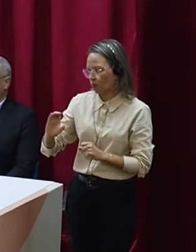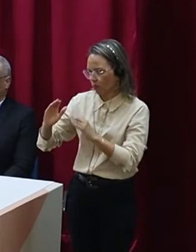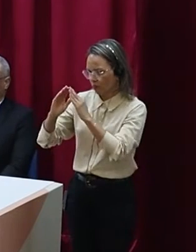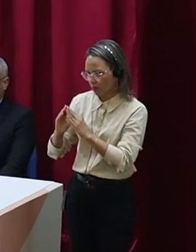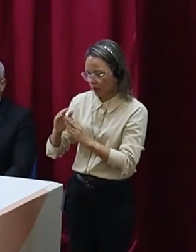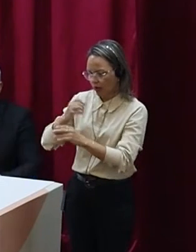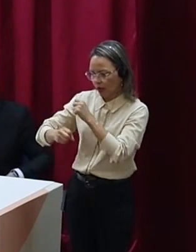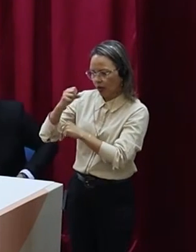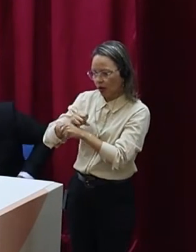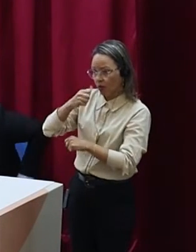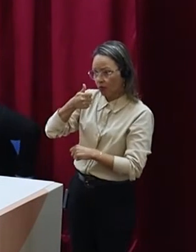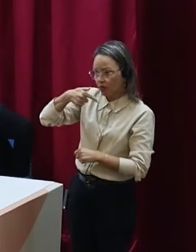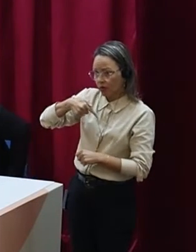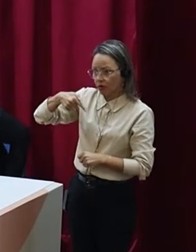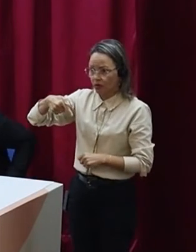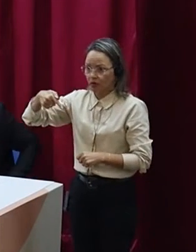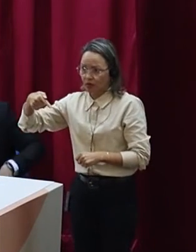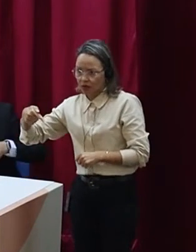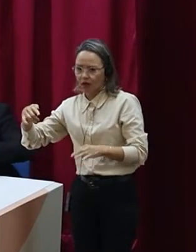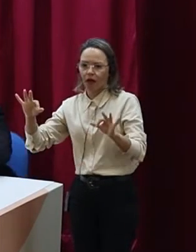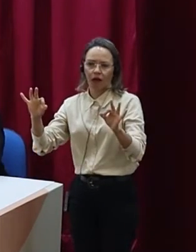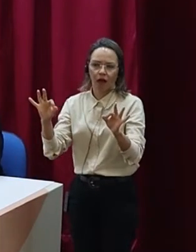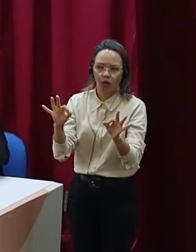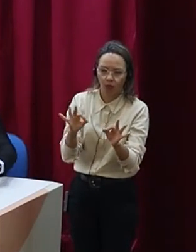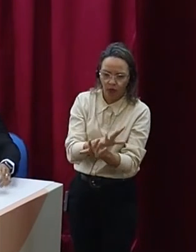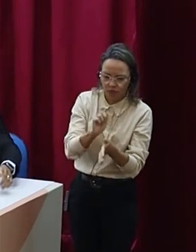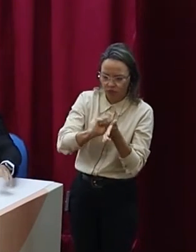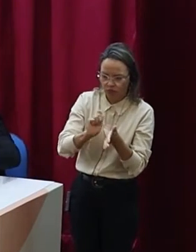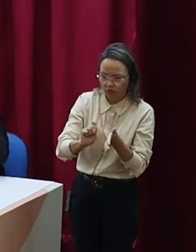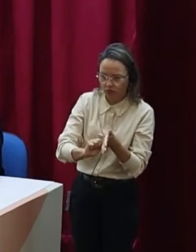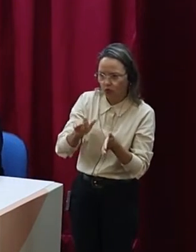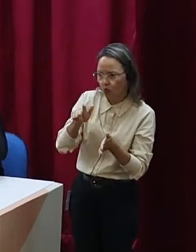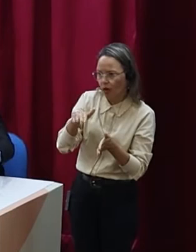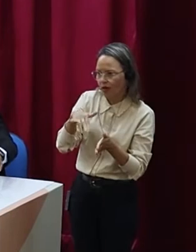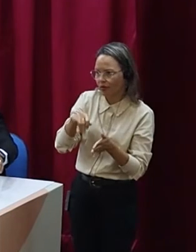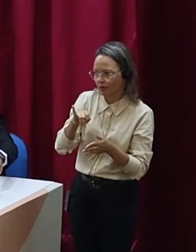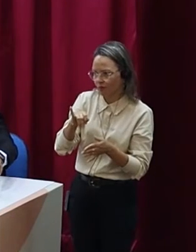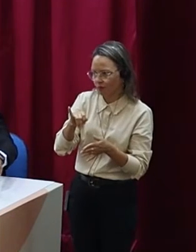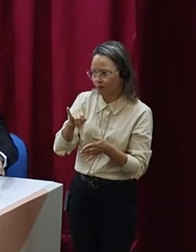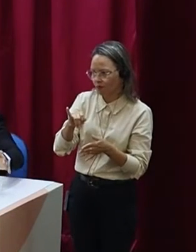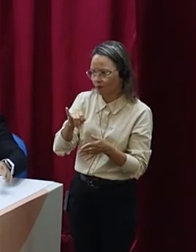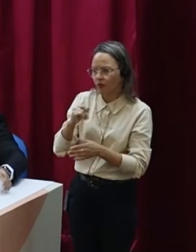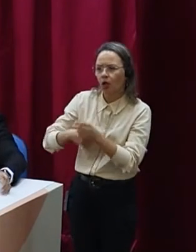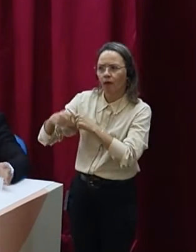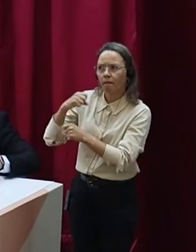1767 terminó el uso escrito del guaraní. Ahí terminó todo. Y recién en